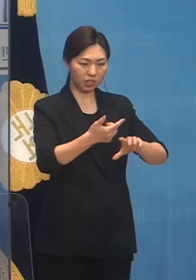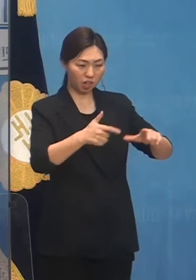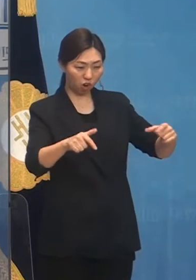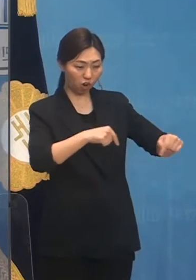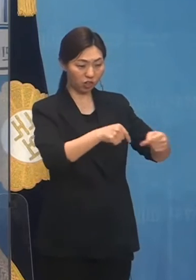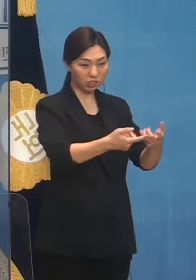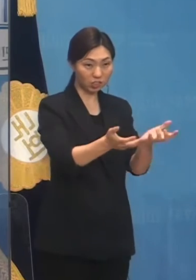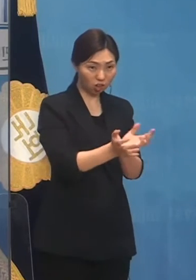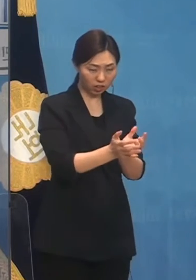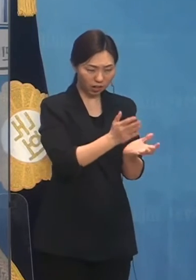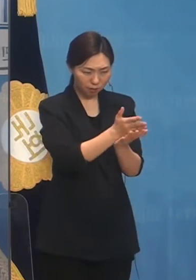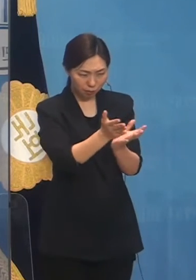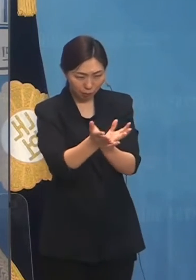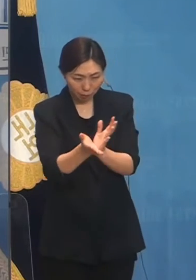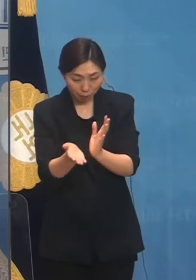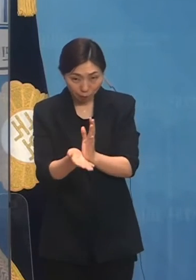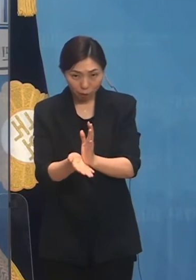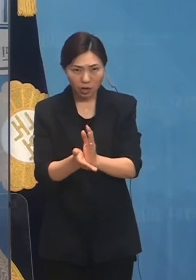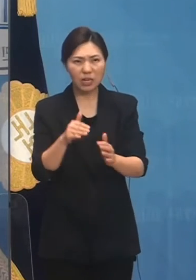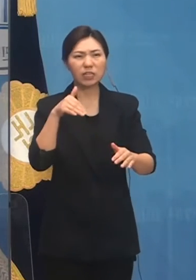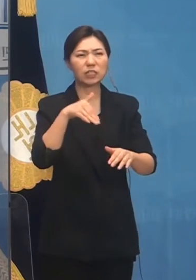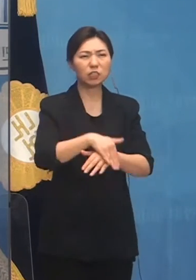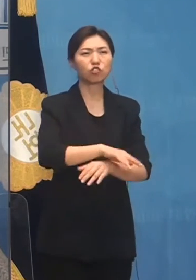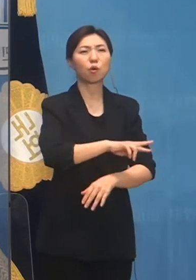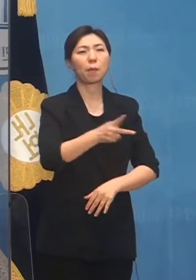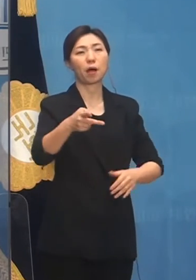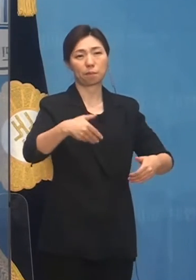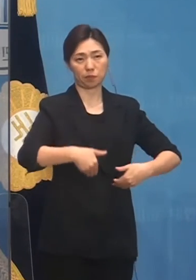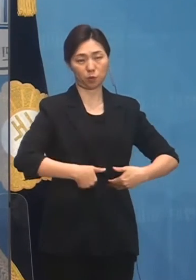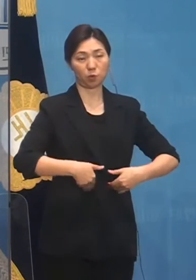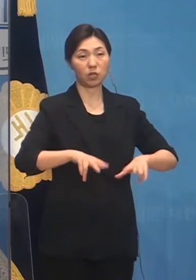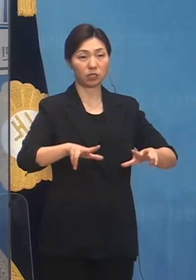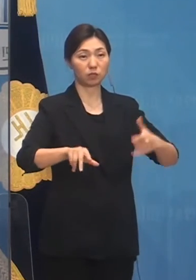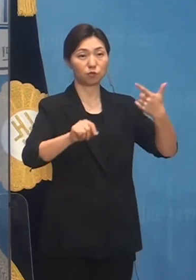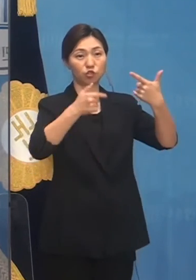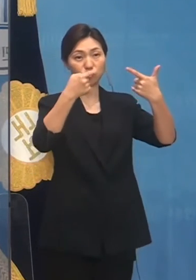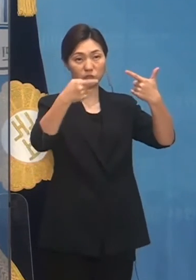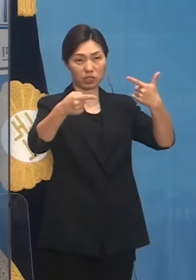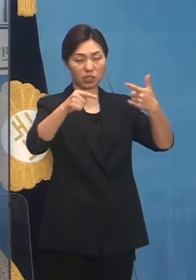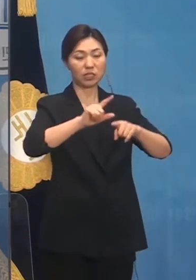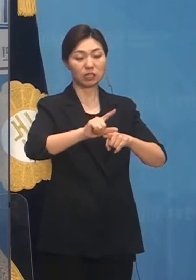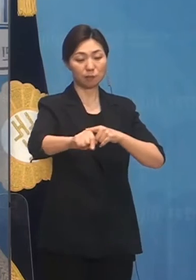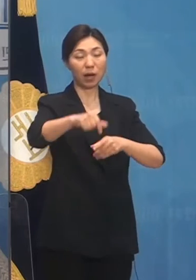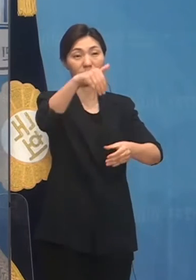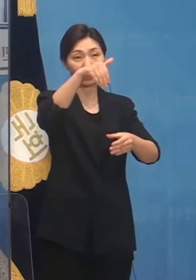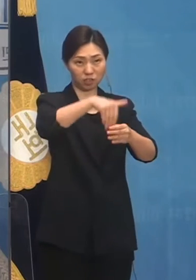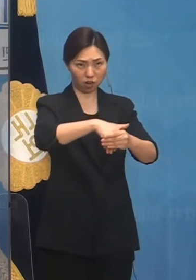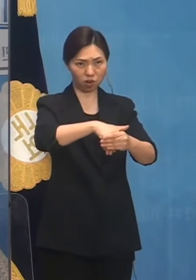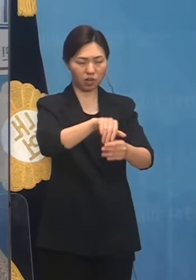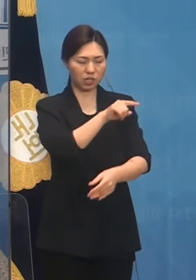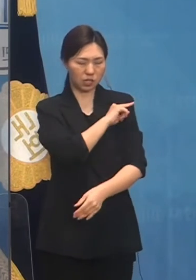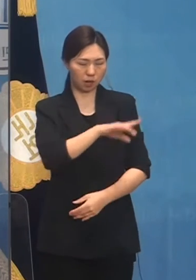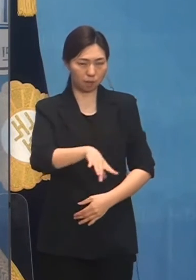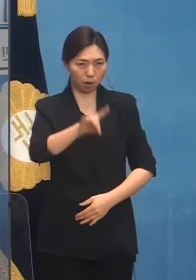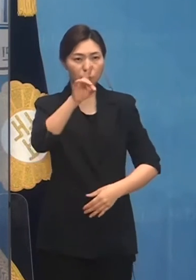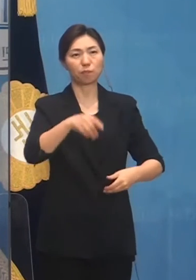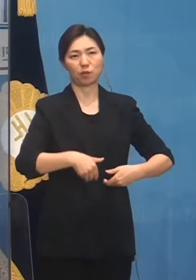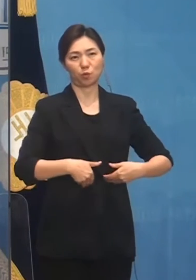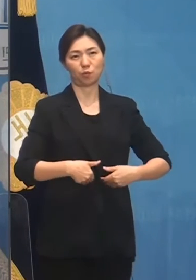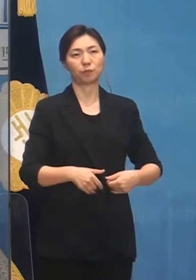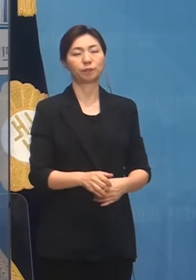맞게 체계적으로 바꿔야 합니다. 특히 이번 6.1 지방선거가 그 첫 단추가 되어야 합니다.